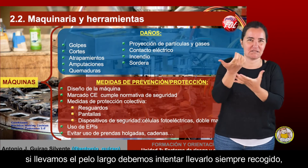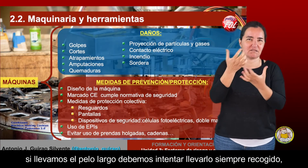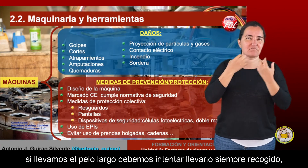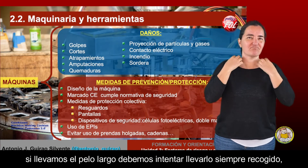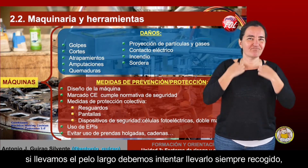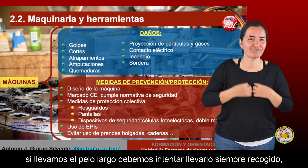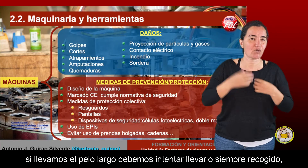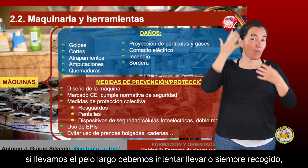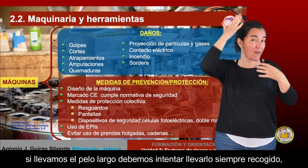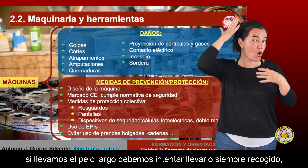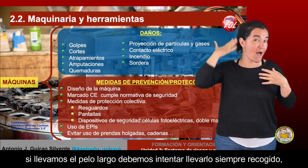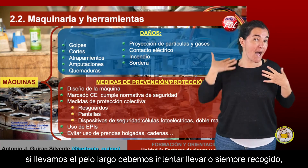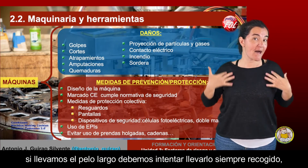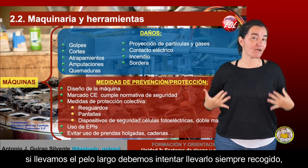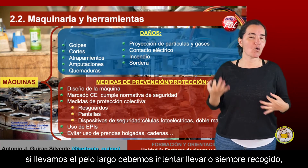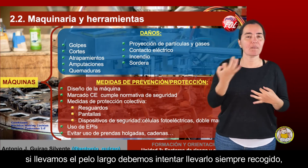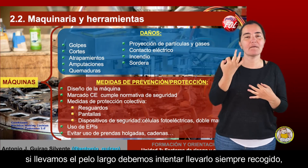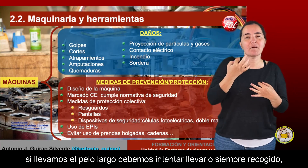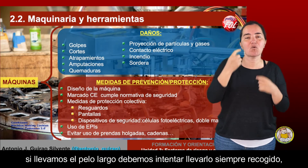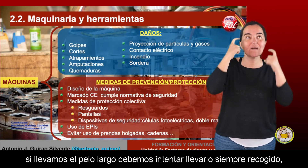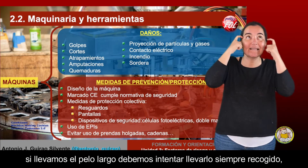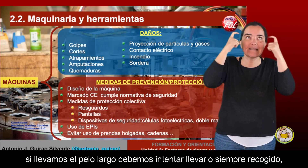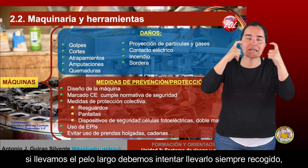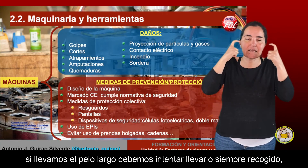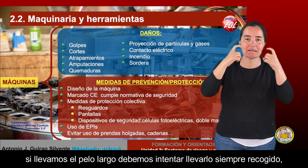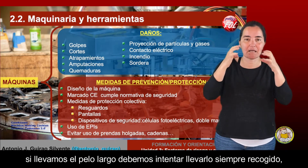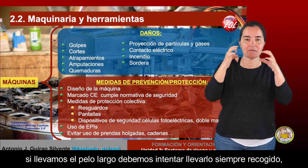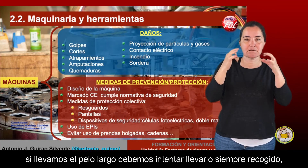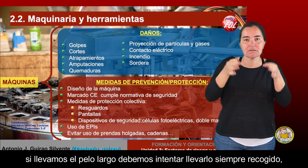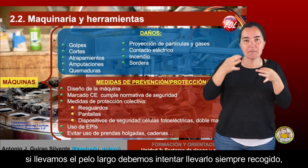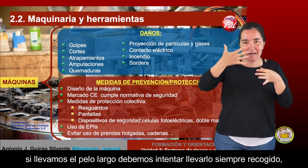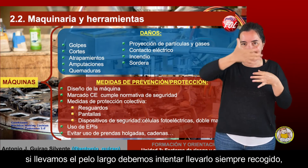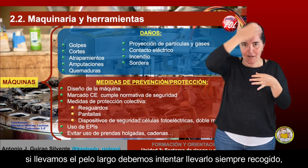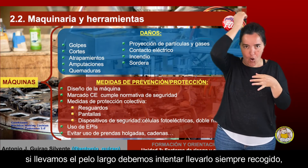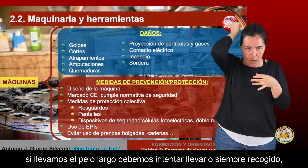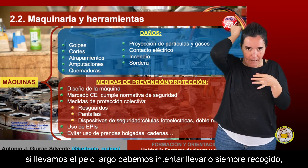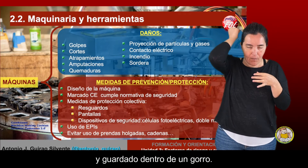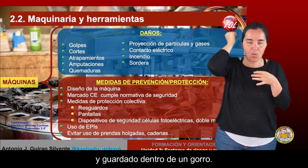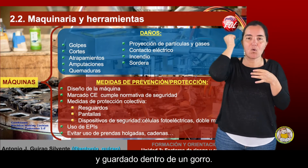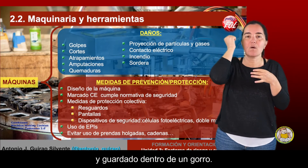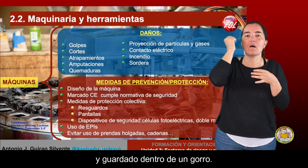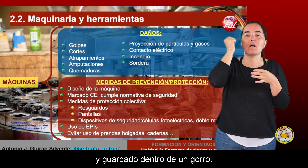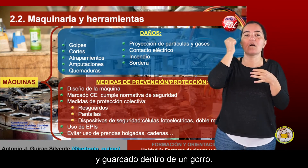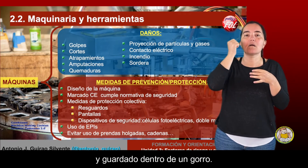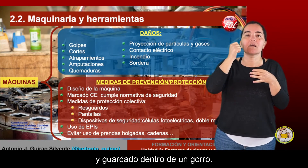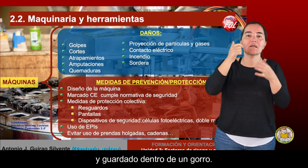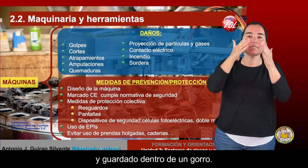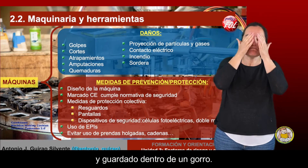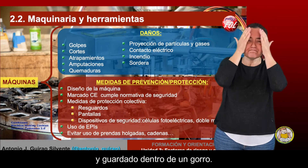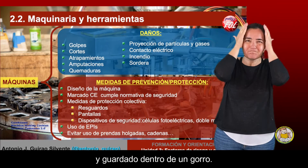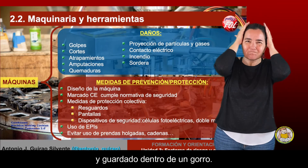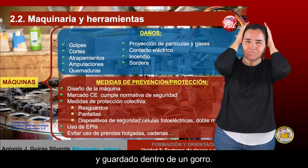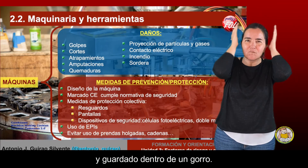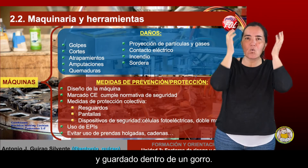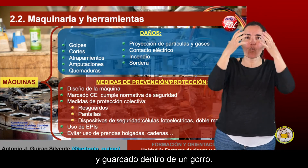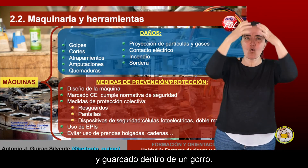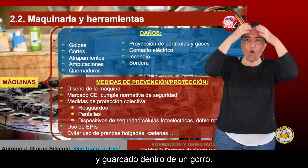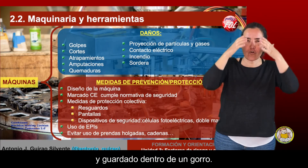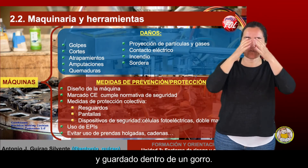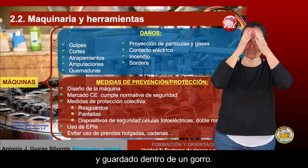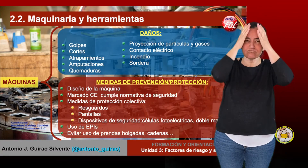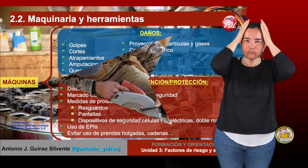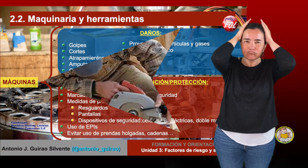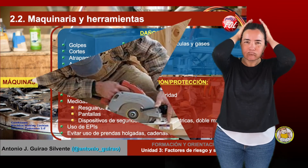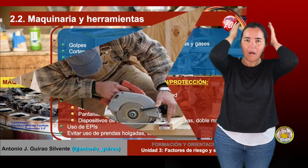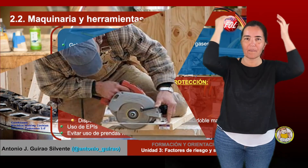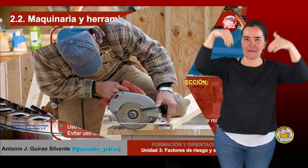cadenas, y si llevamos el pelo largo, debemos intentar llevarlo siempre recogido y guardado dentro de un